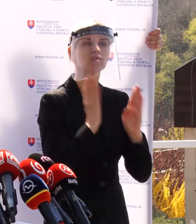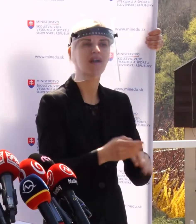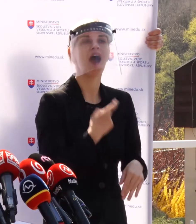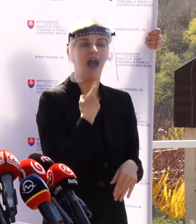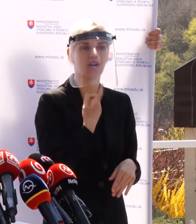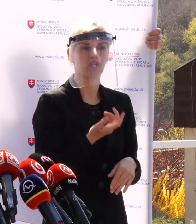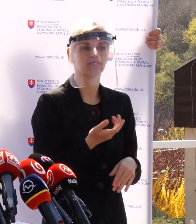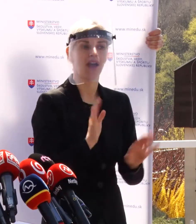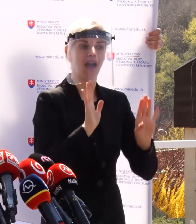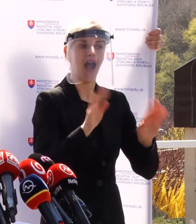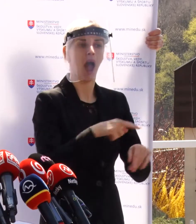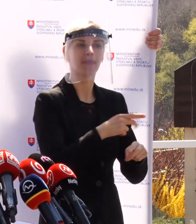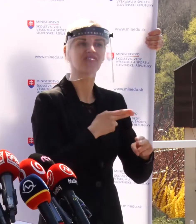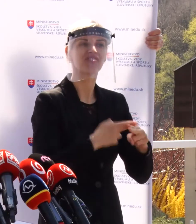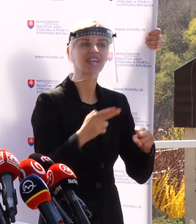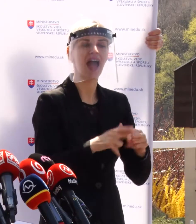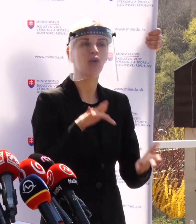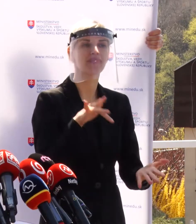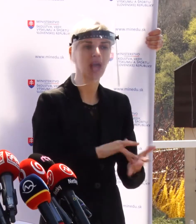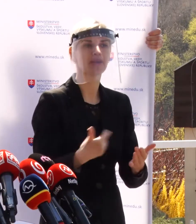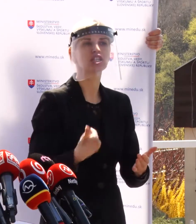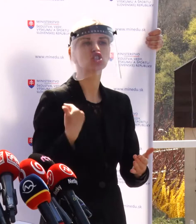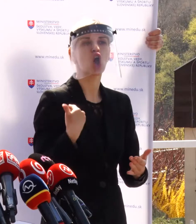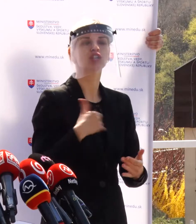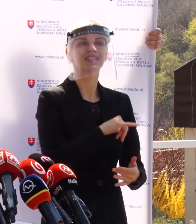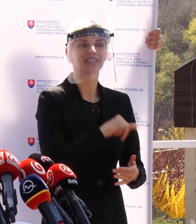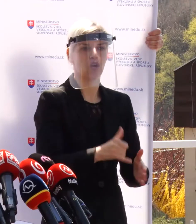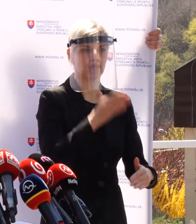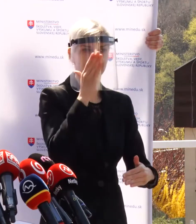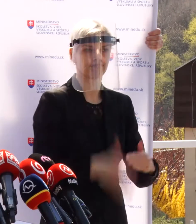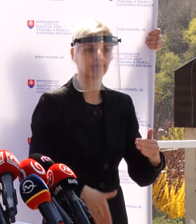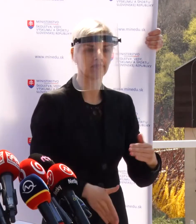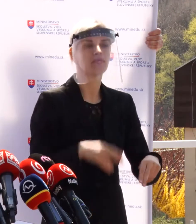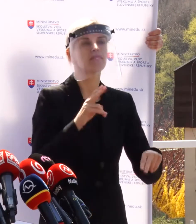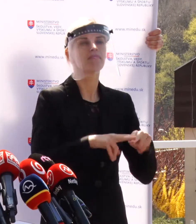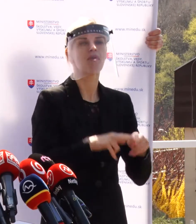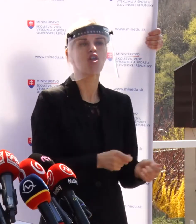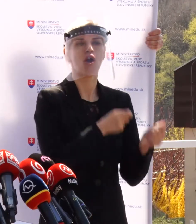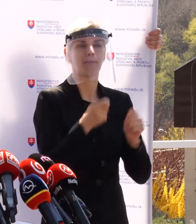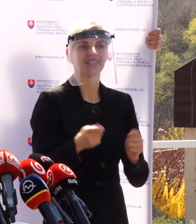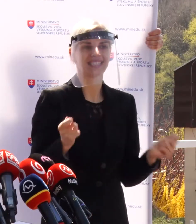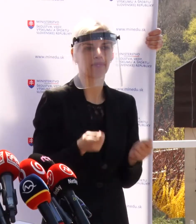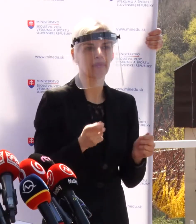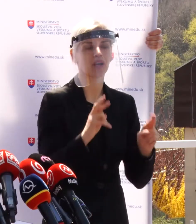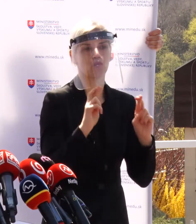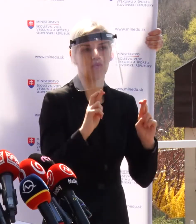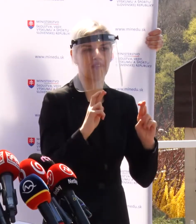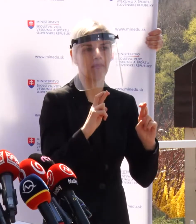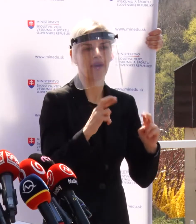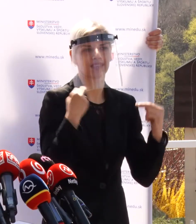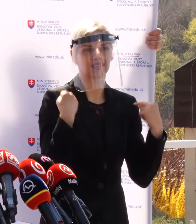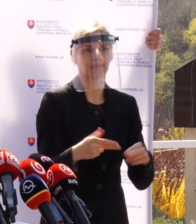aby žiaci mohli v riadnom termíne ukončiť školský rok a následne sa mohli vlastne v septembri, dúfame, vrátiť do škôl.